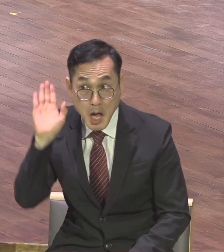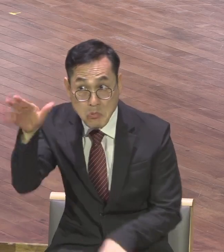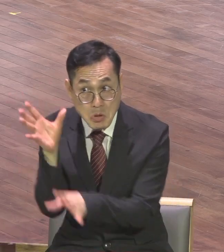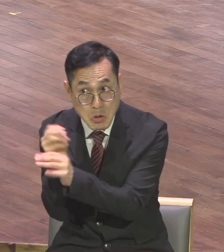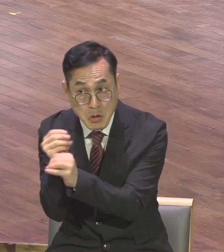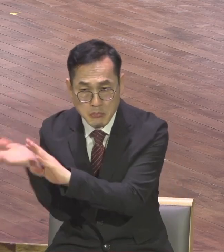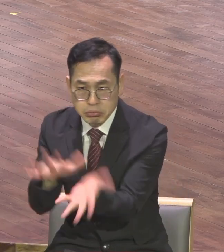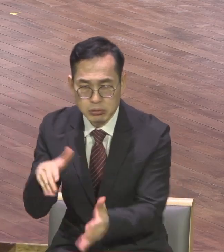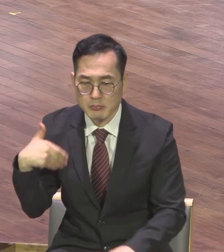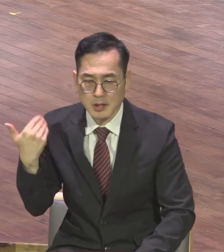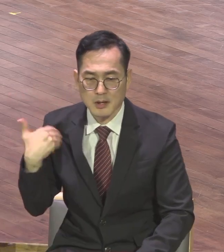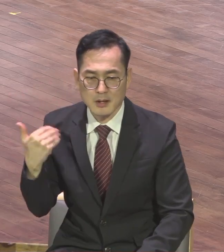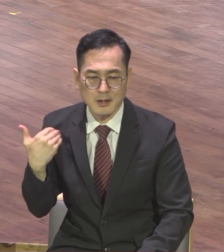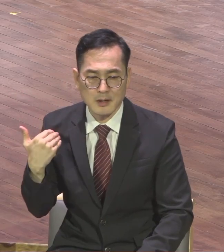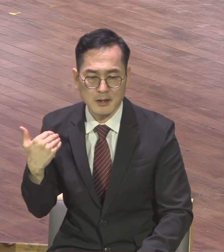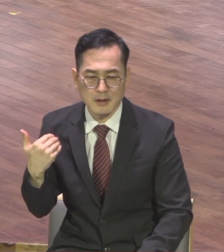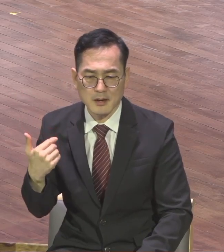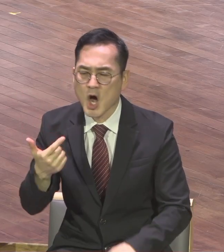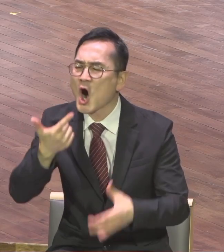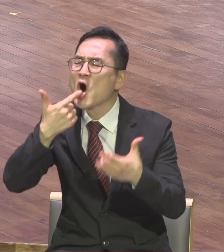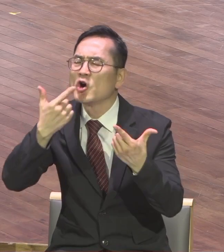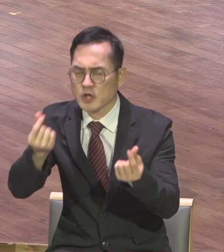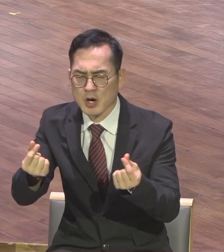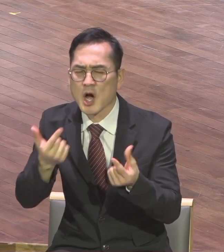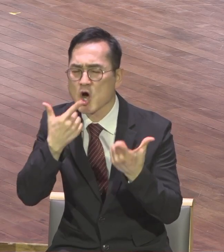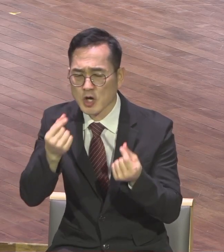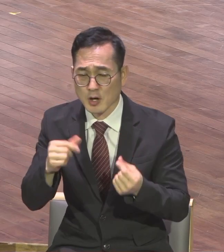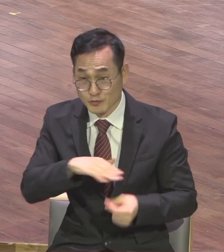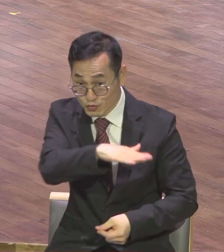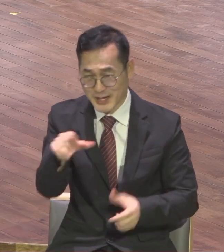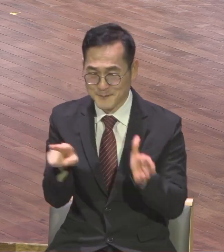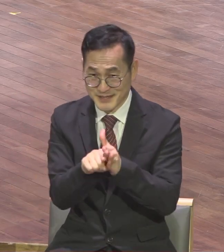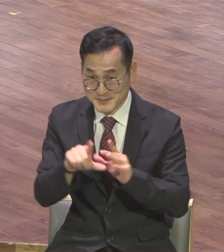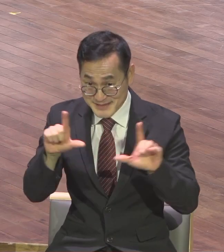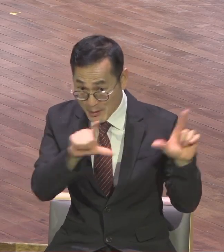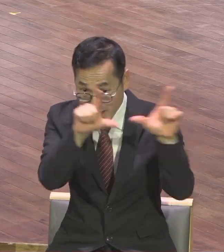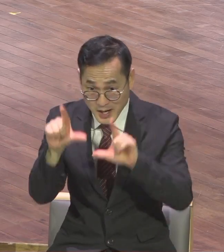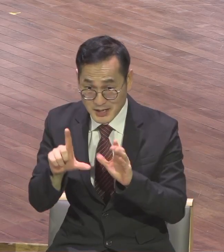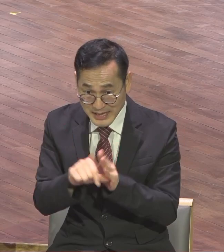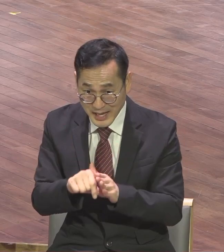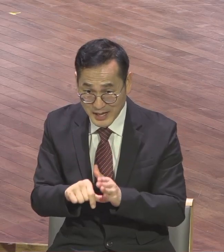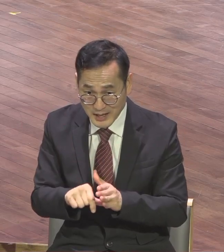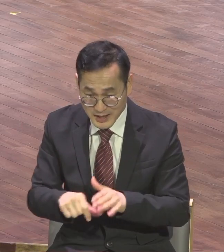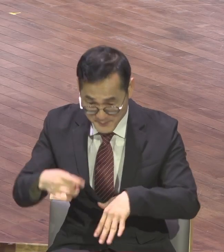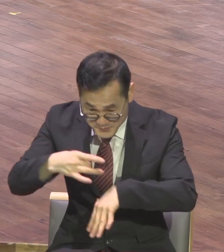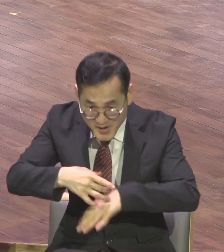뭐냐. 우리 신앙생활을 하면서도 순살 교인되면 안 돼요.